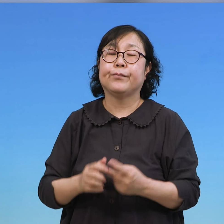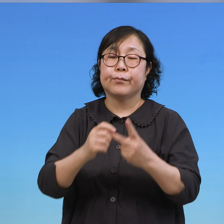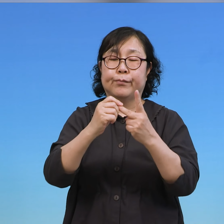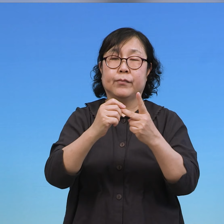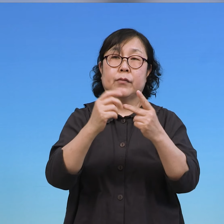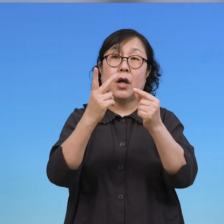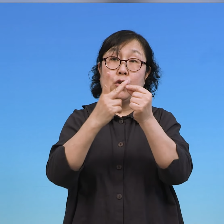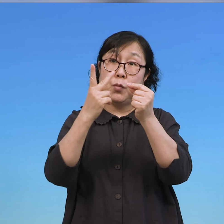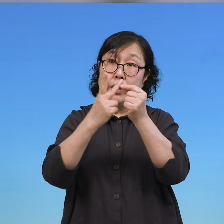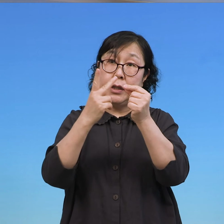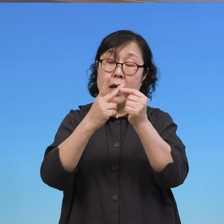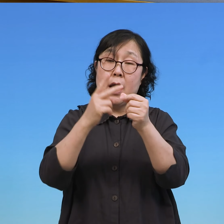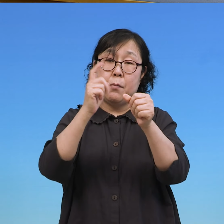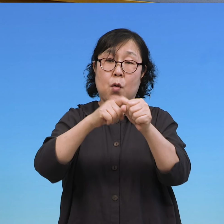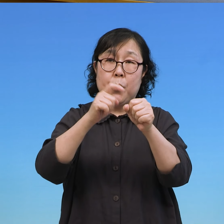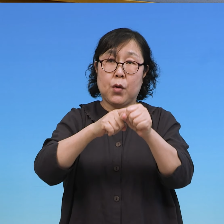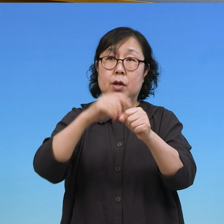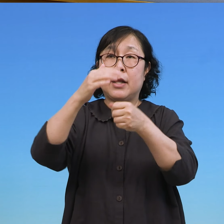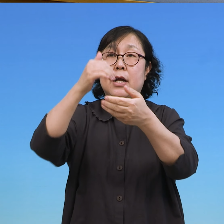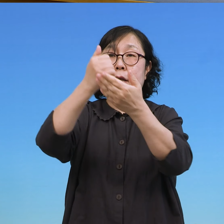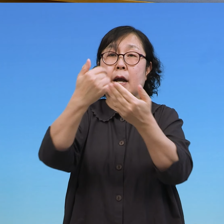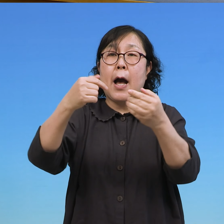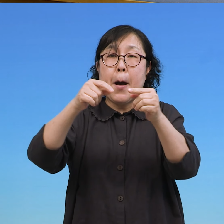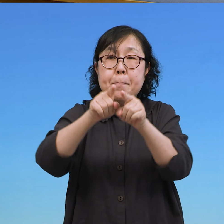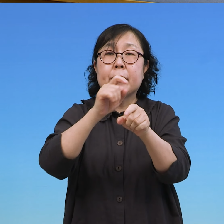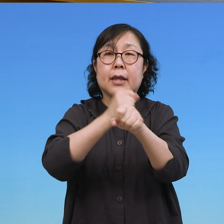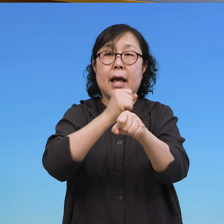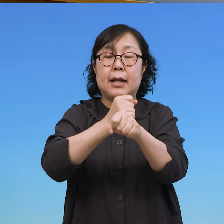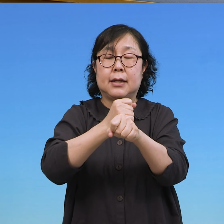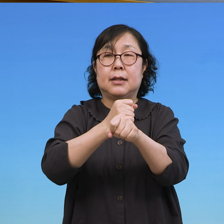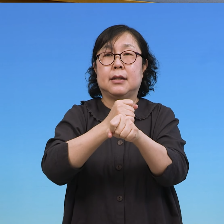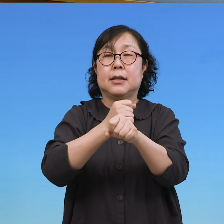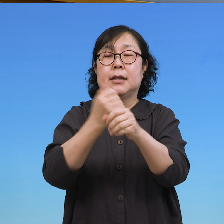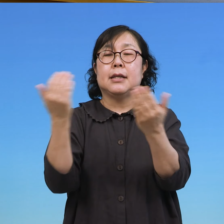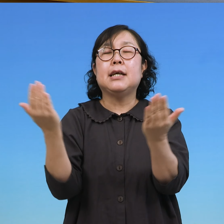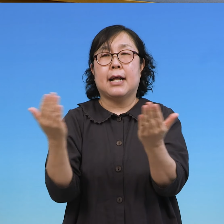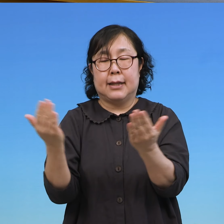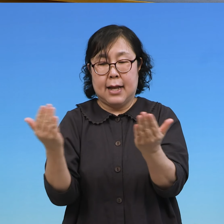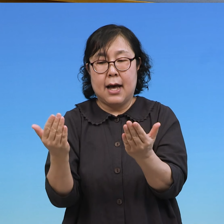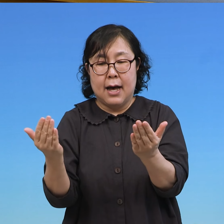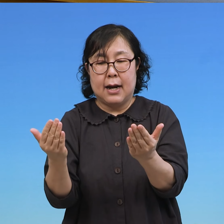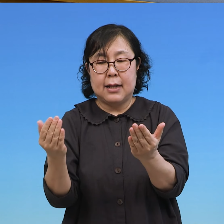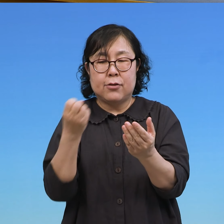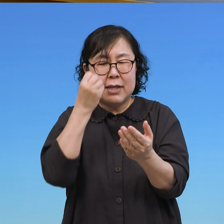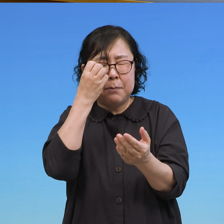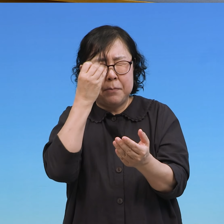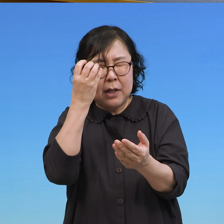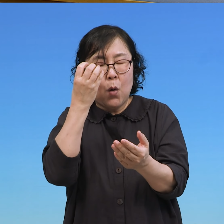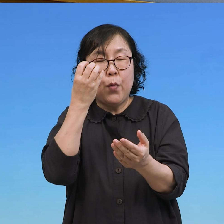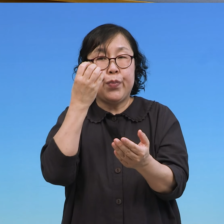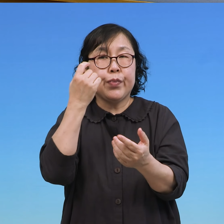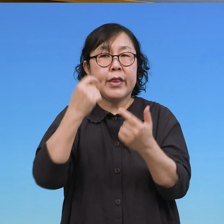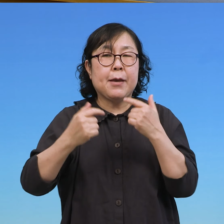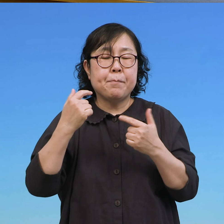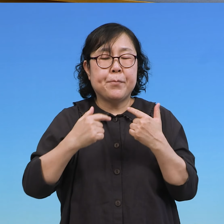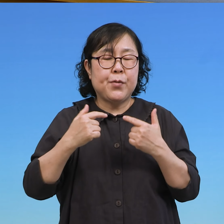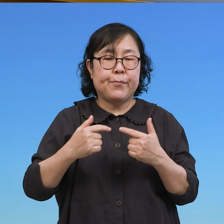목표가 뭐냐? 이 하나님과의 동력이라는 신비한 기쁨을 맛보실 수 있기 때문입니다. 이게 목표가 돼야 돼요.